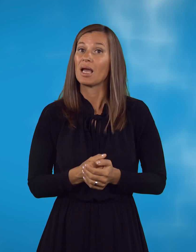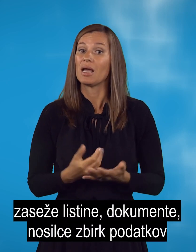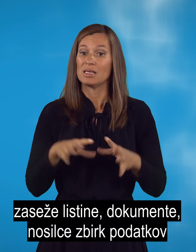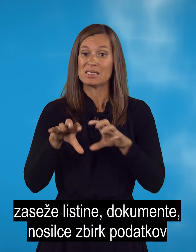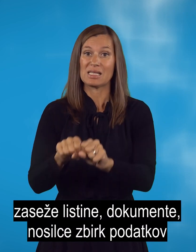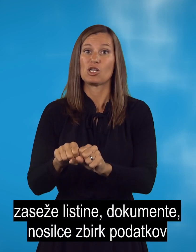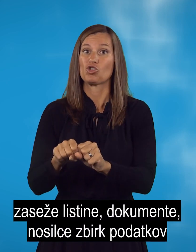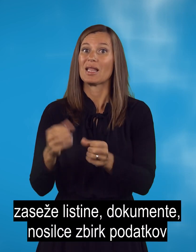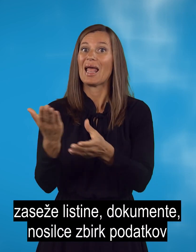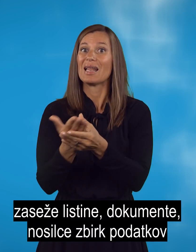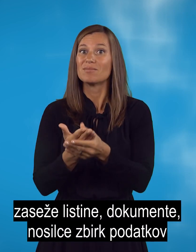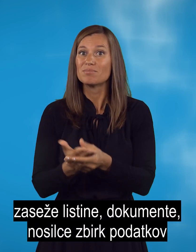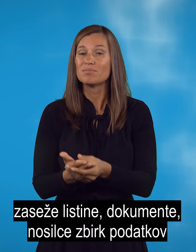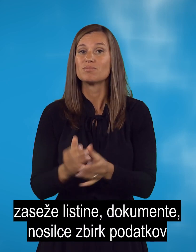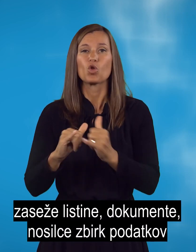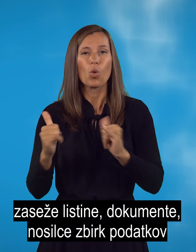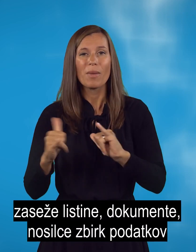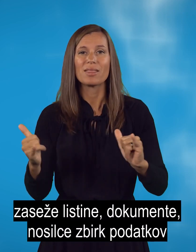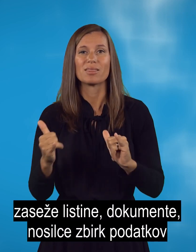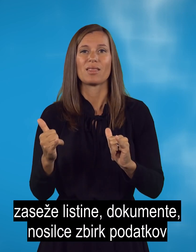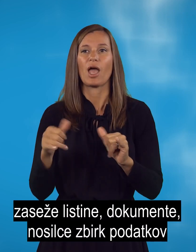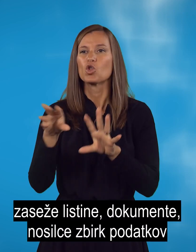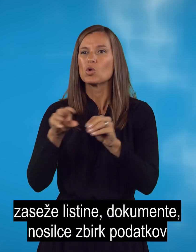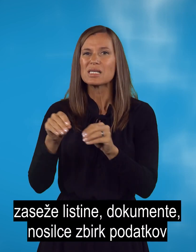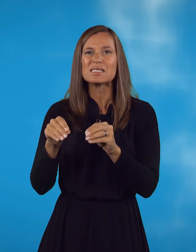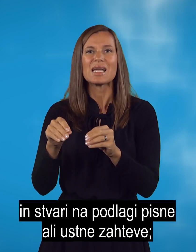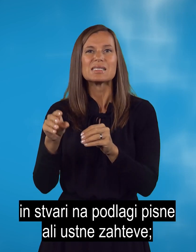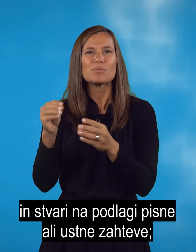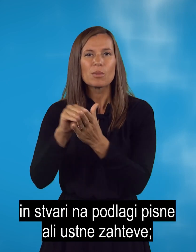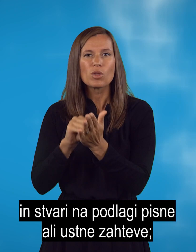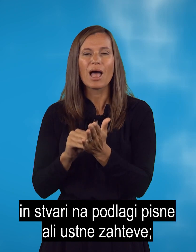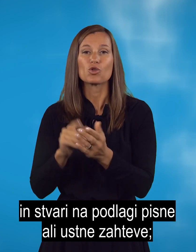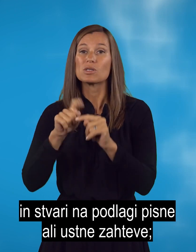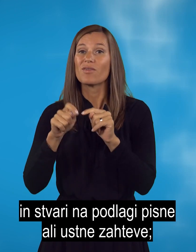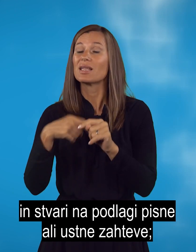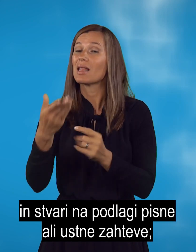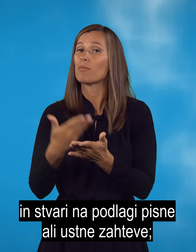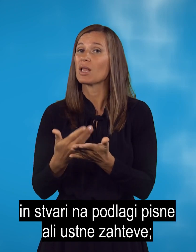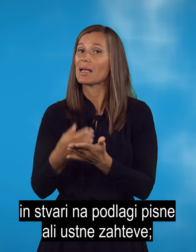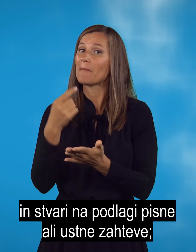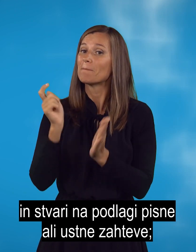Zaseže listine, dokumente, nosilce zbirk podatkov in stvari na podlagi pisne ali ustne